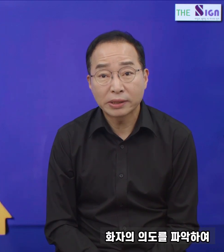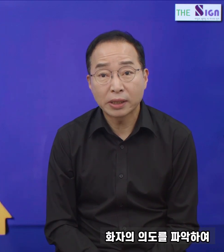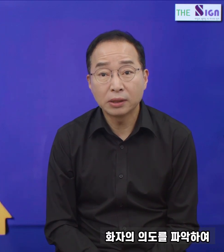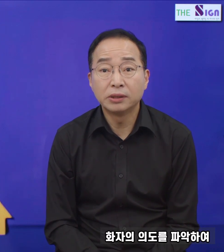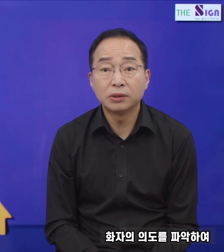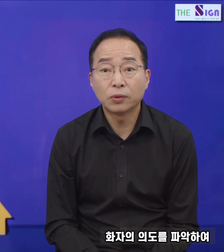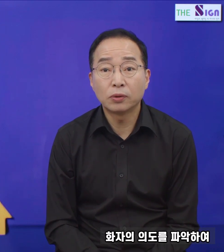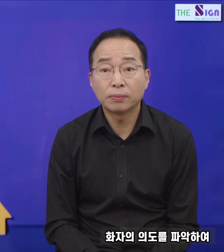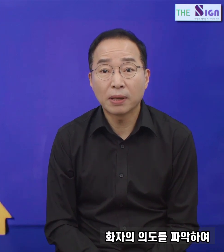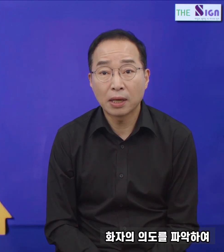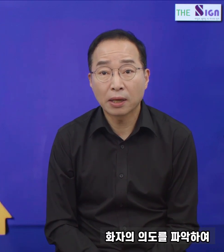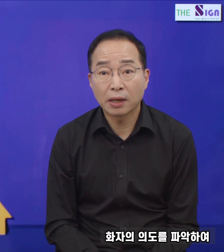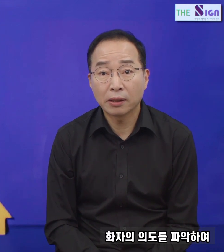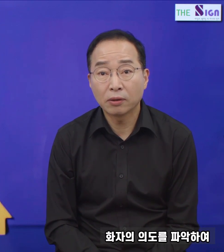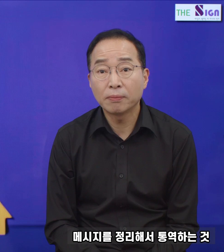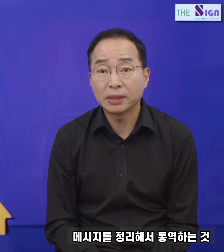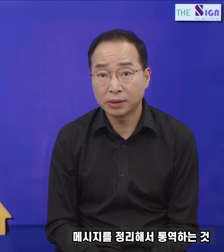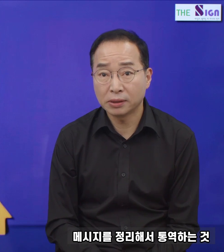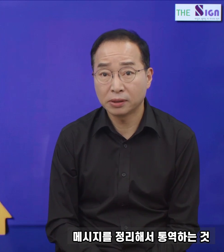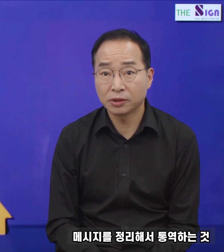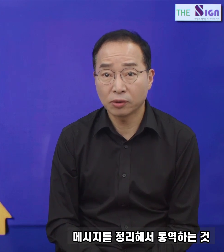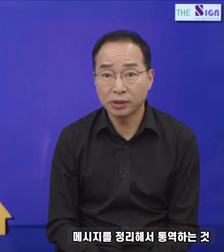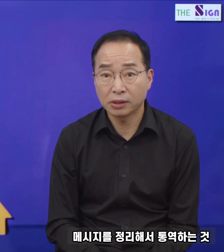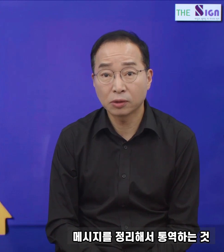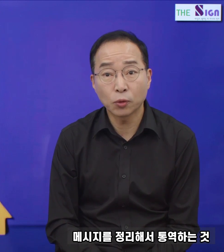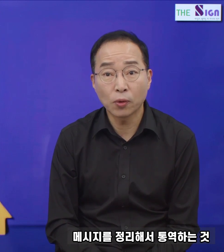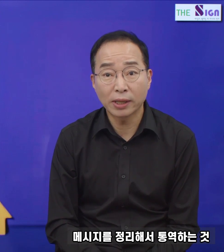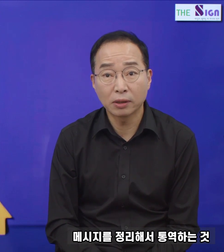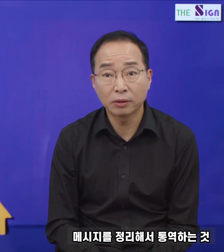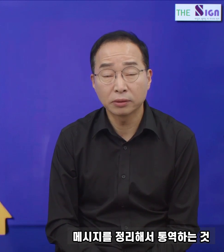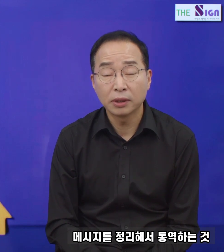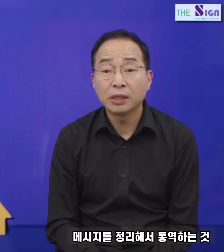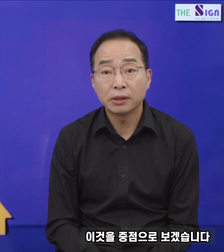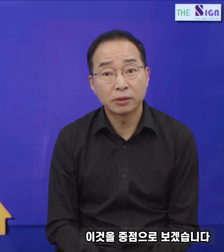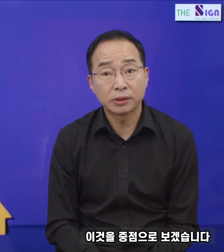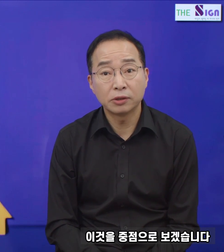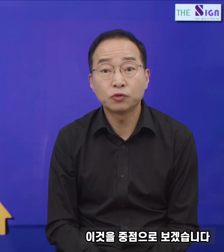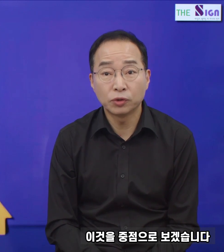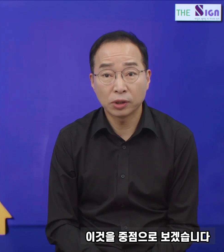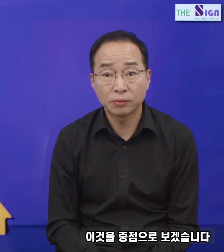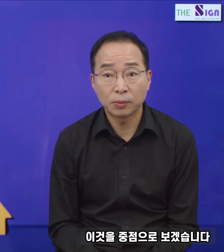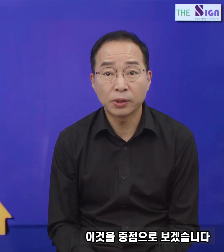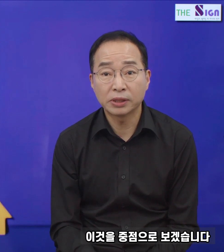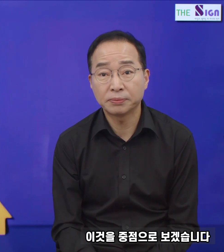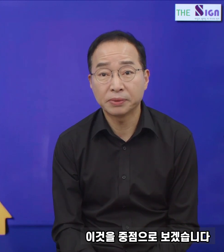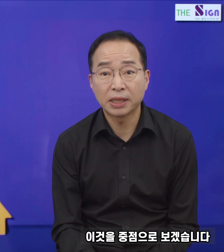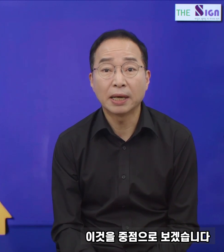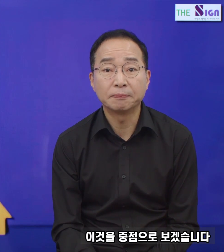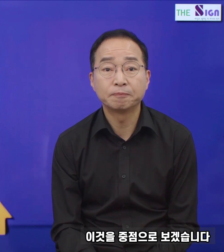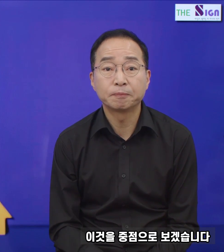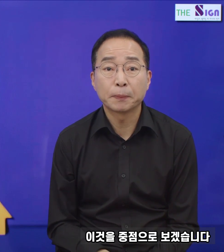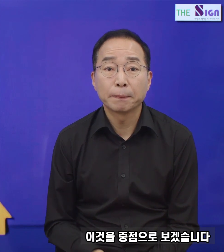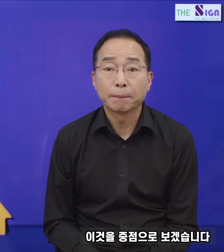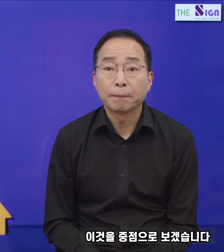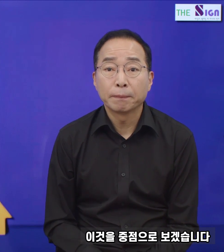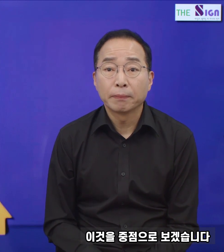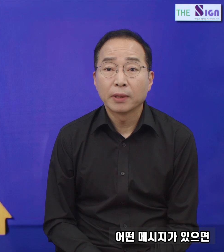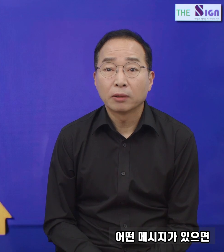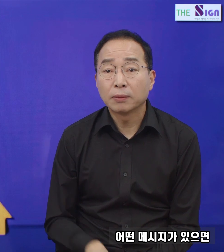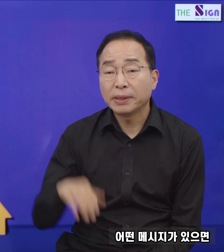화자의 의도를 파악하여 메시지를 정리해서 통역하는 것, 이것을 중점으로 보겠습니다. 어떤